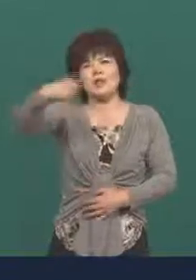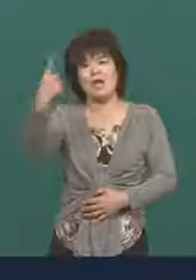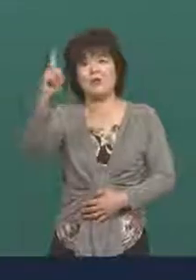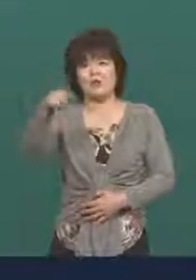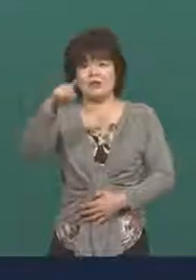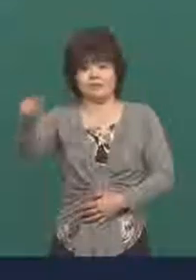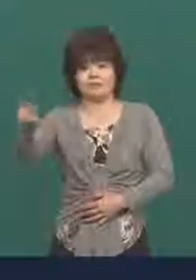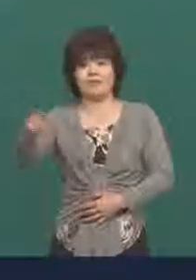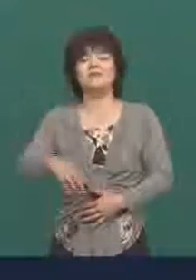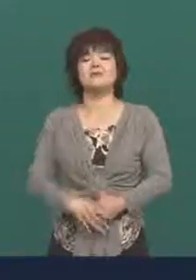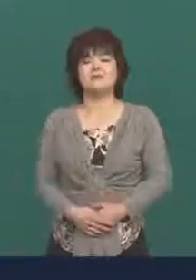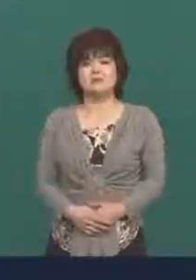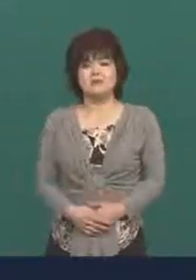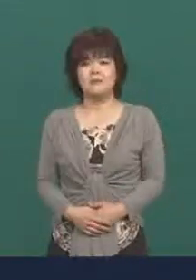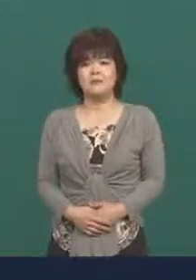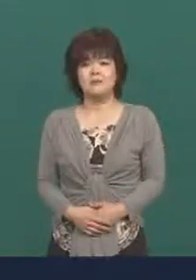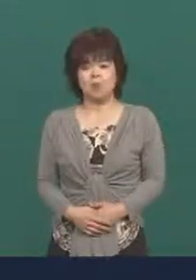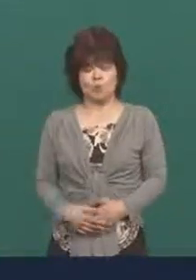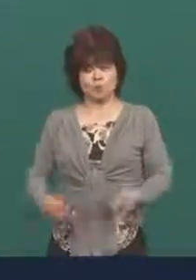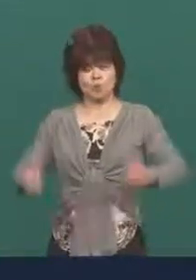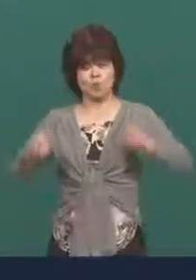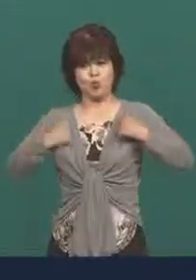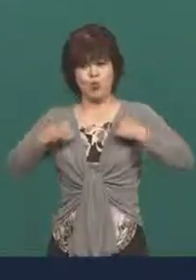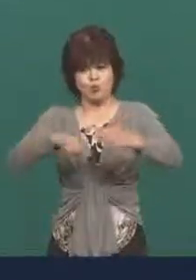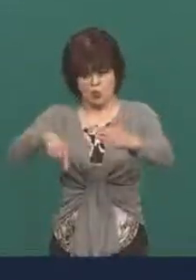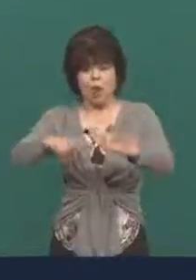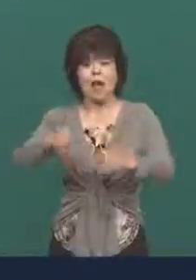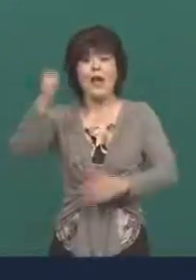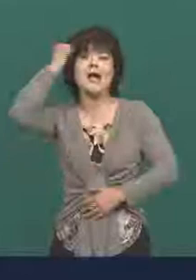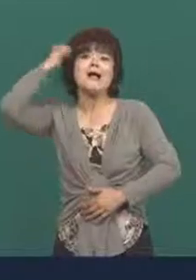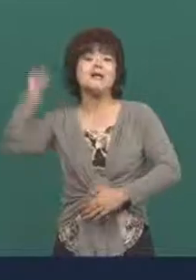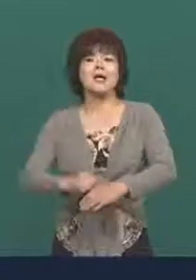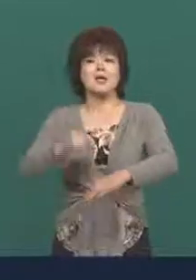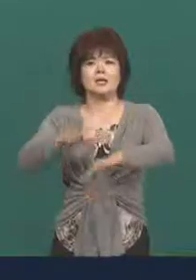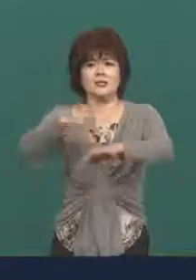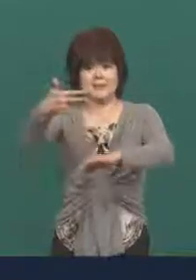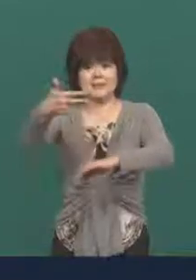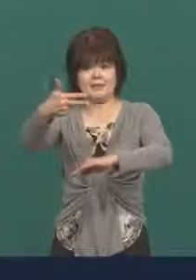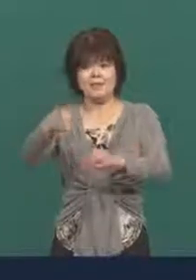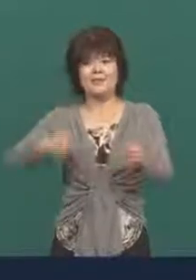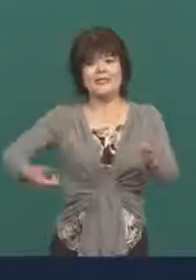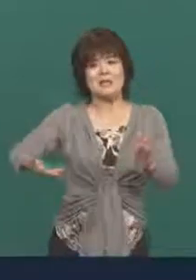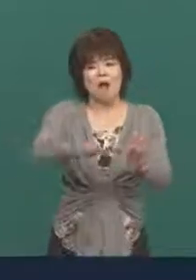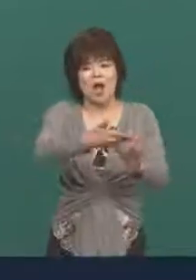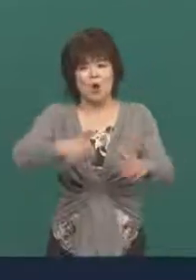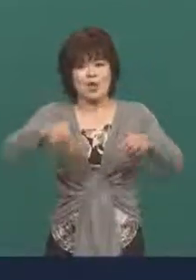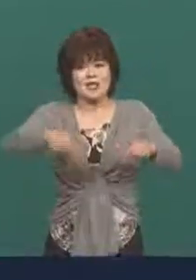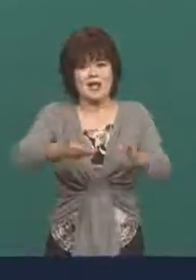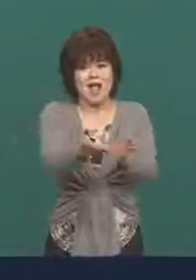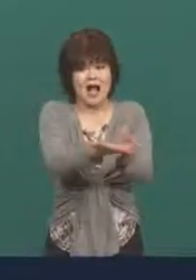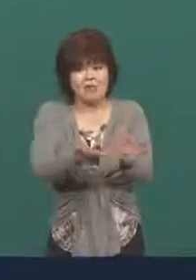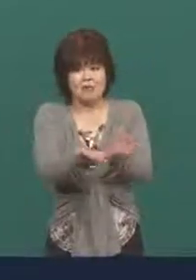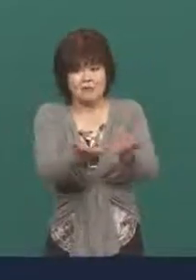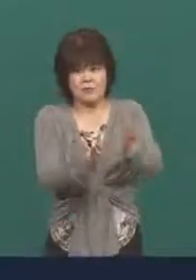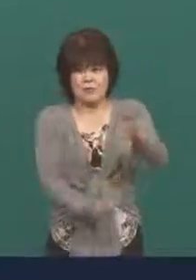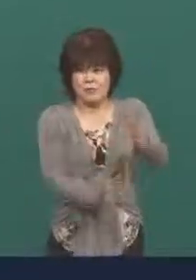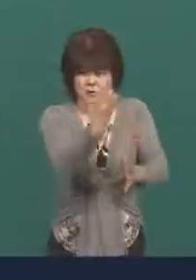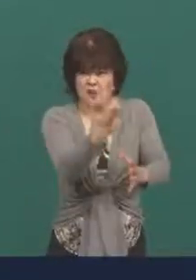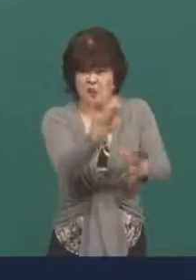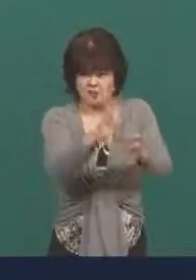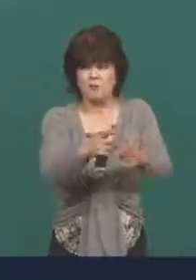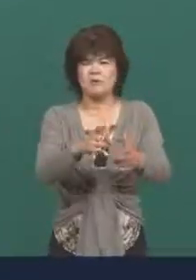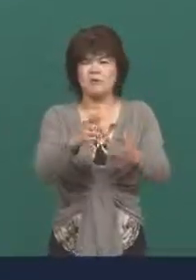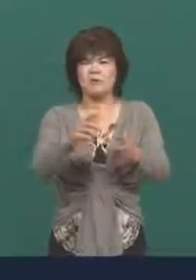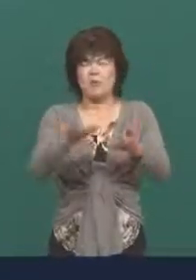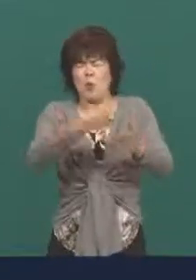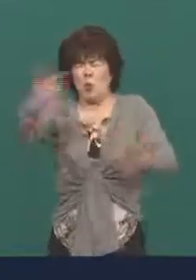そ4100人が参加しました。訓練は午前7時に 琵琶湖西岸断層帯